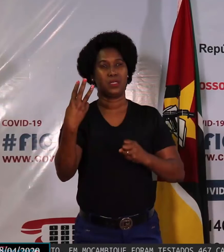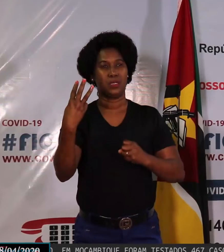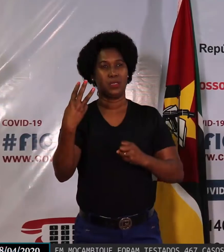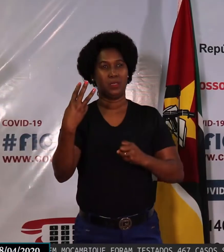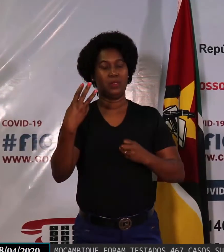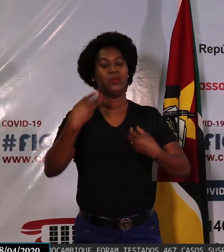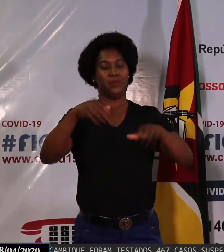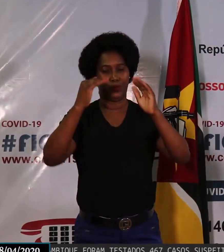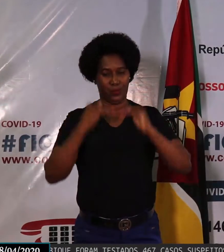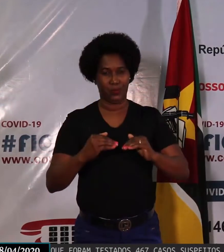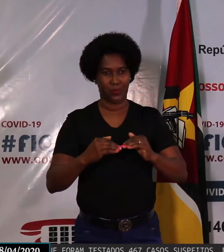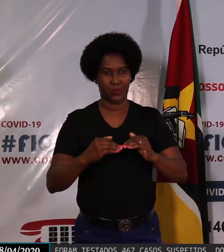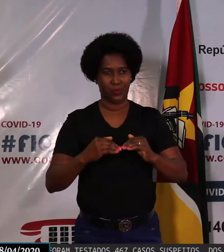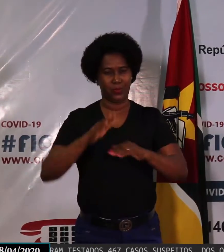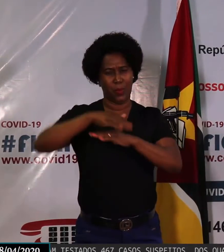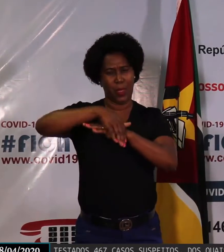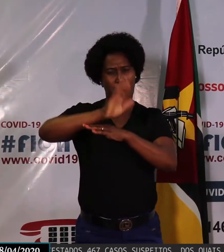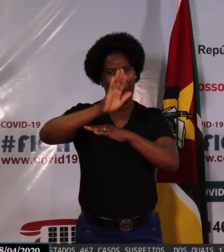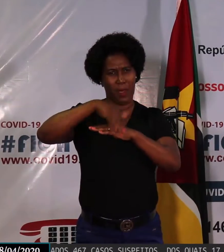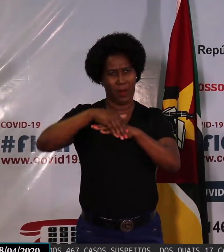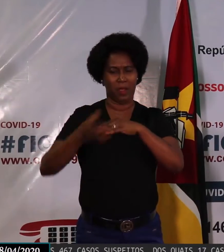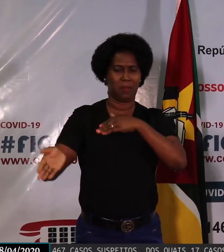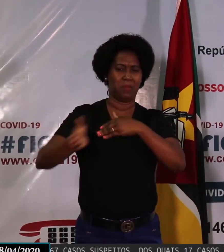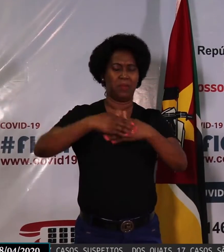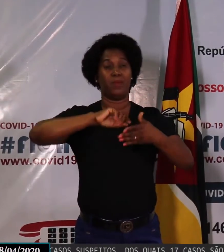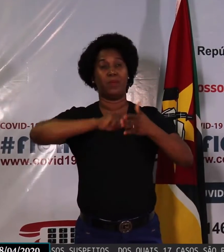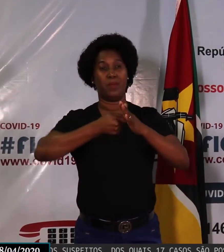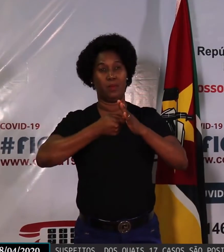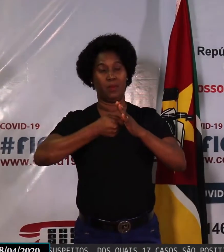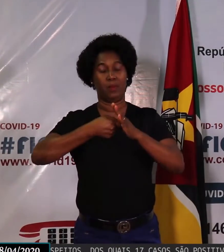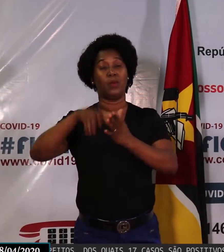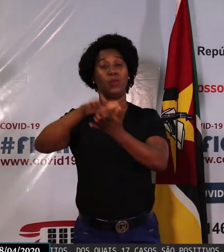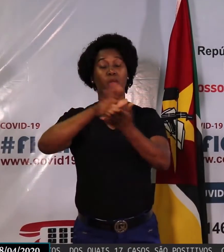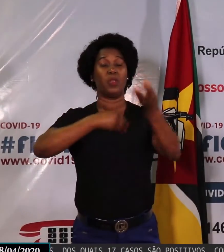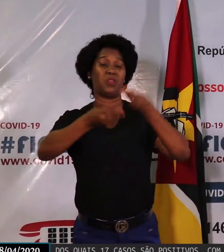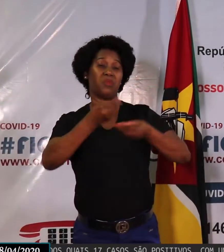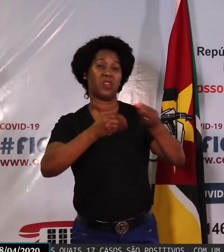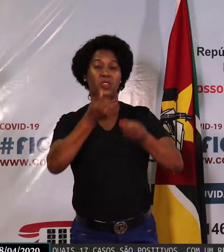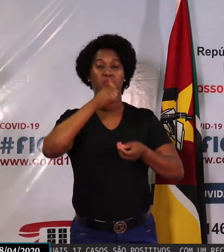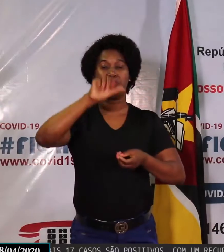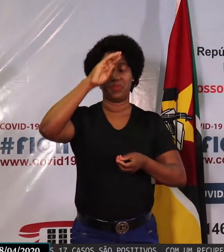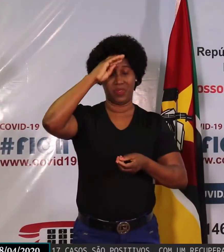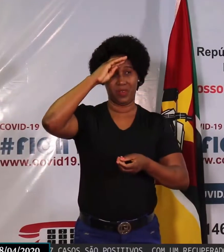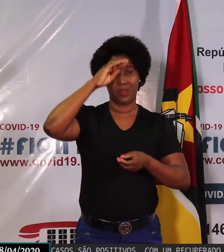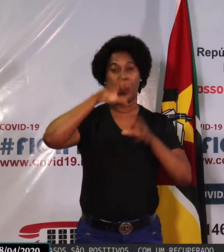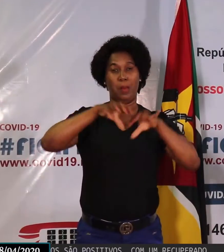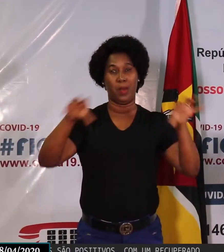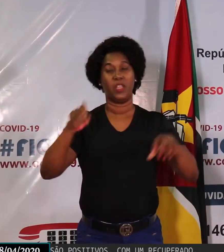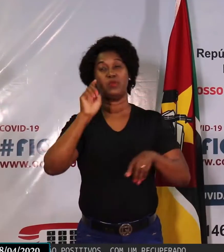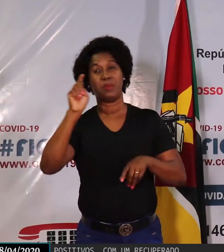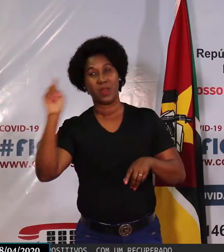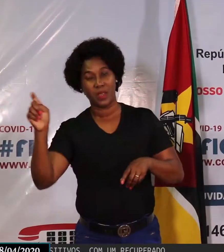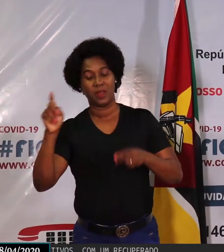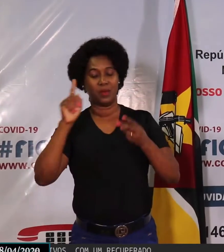Foram encerradas todas as barracas de venda de bebidas alcoólicas nos mercados de Chipamanine, Grossista